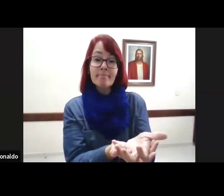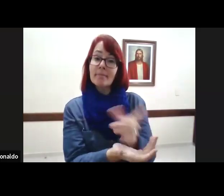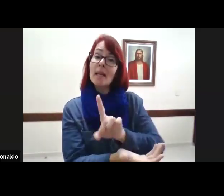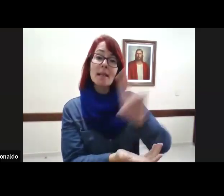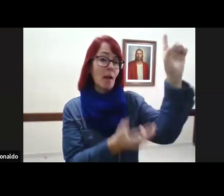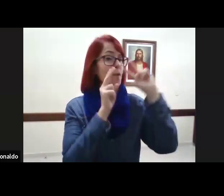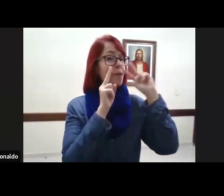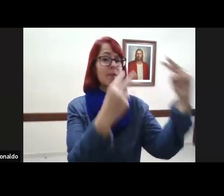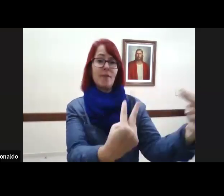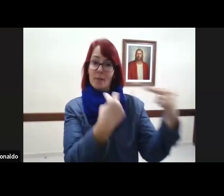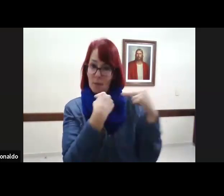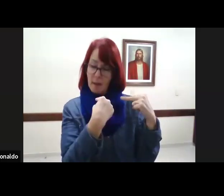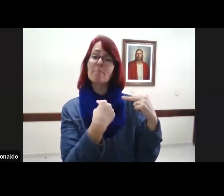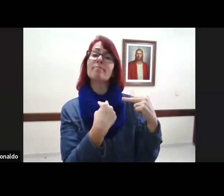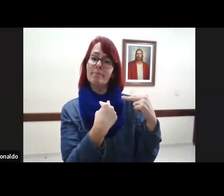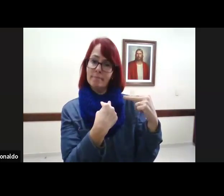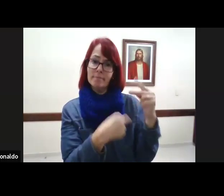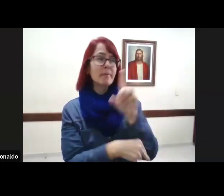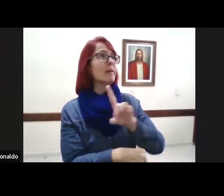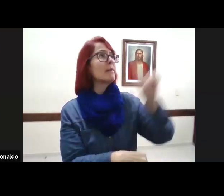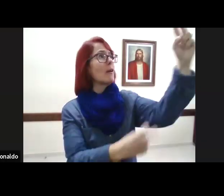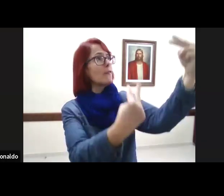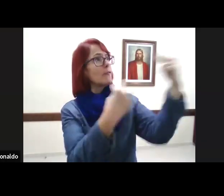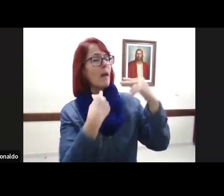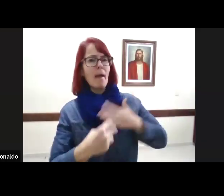Senhor, ele honra o nosso esforço.